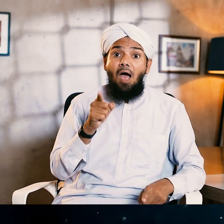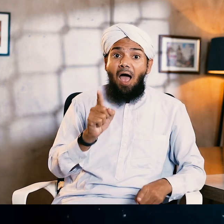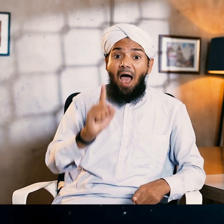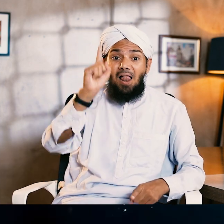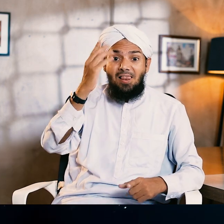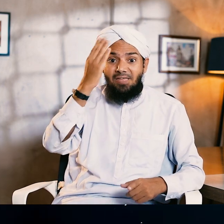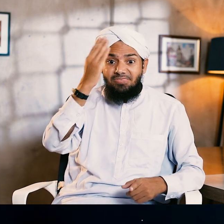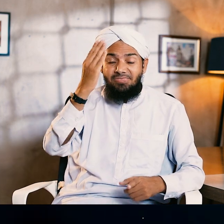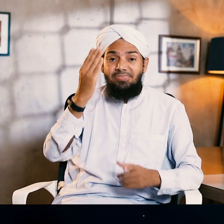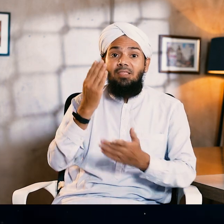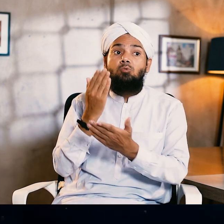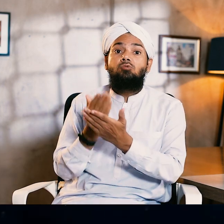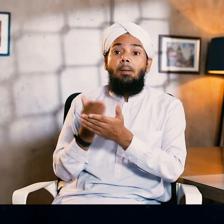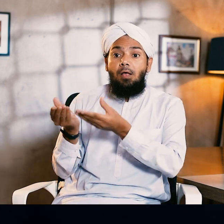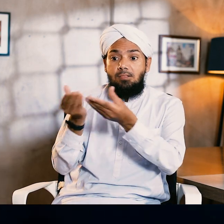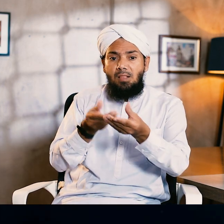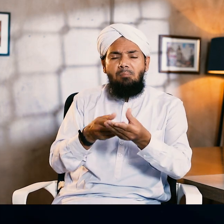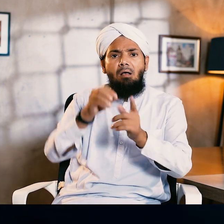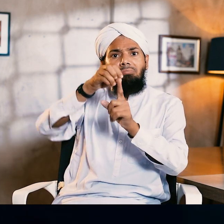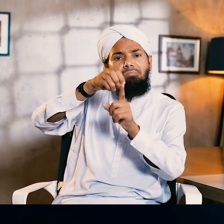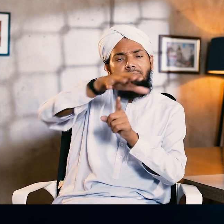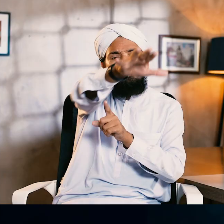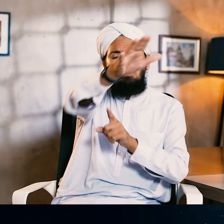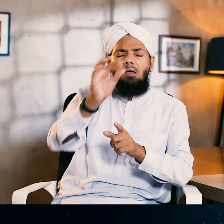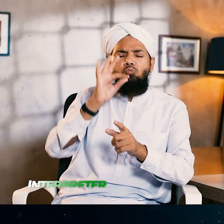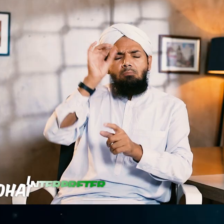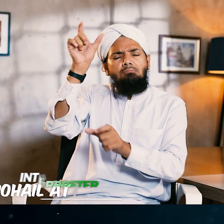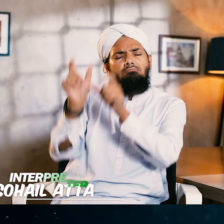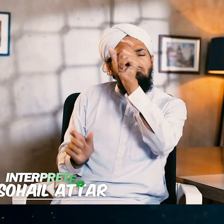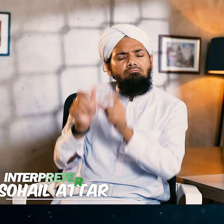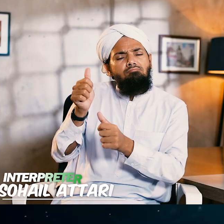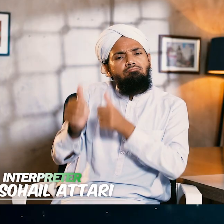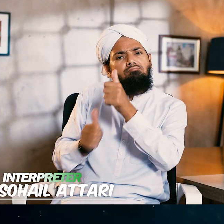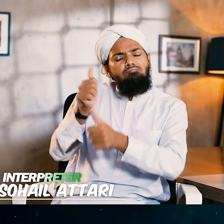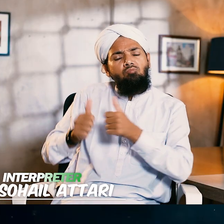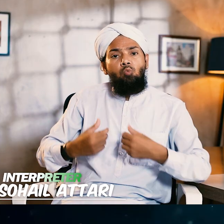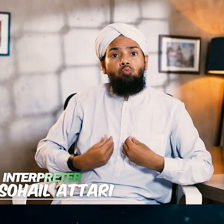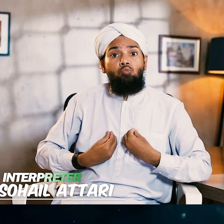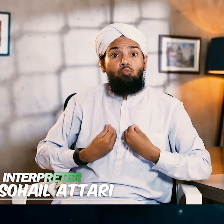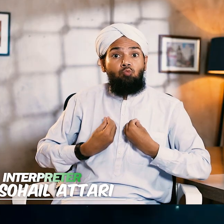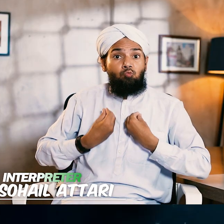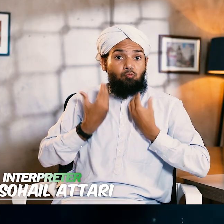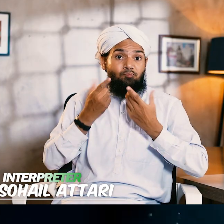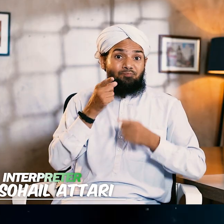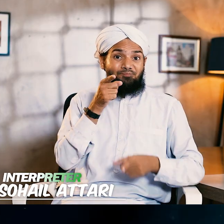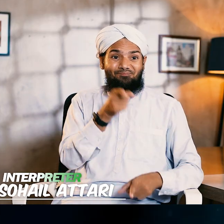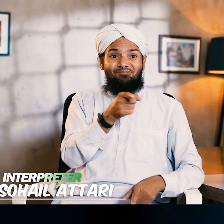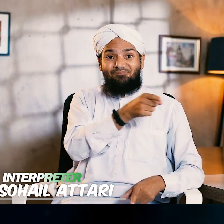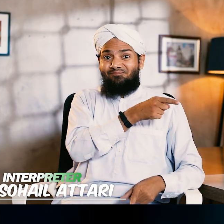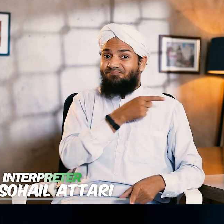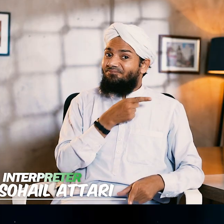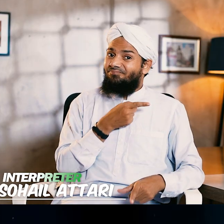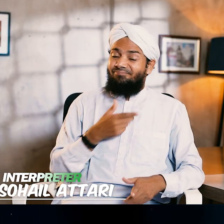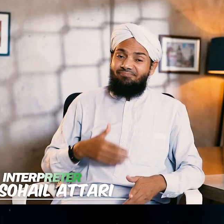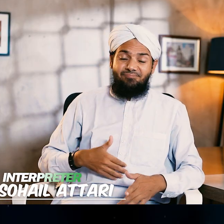پاک کی اس نعمت کا چرچا کرتا ہے، اس کا تذکرہ کرتا ہے، اس کا ذکر کرتا ہے، اس پر خوش ہوتا ہے، اس کی